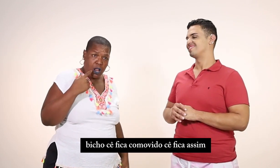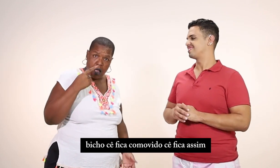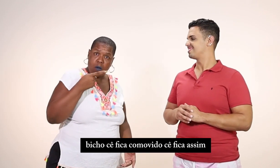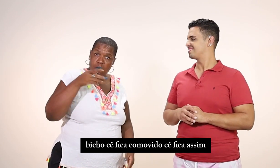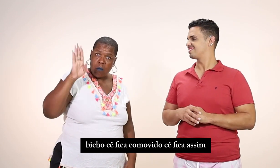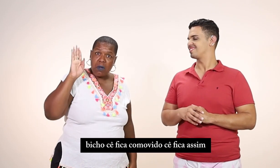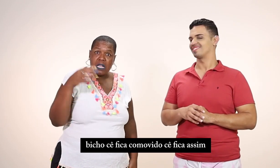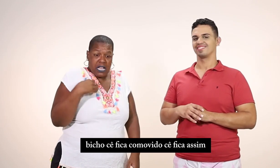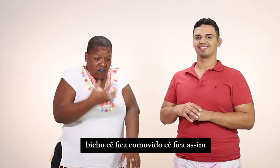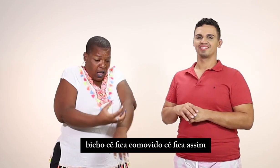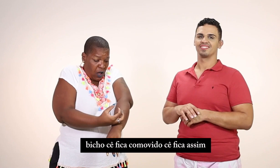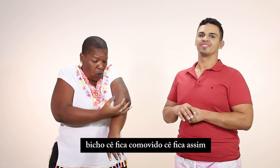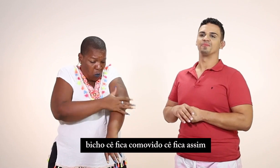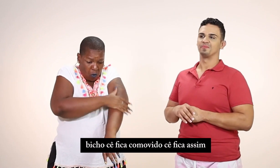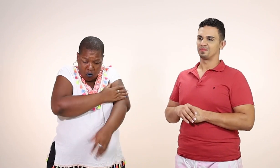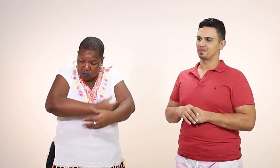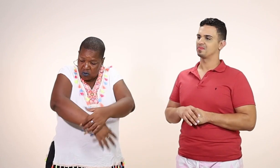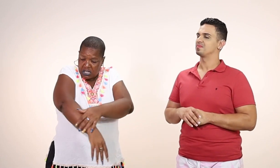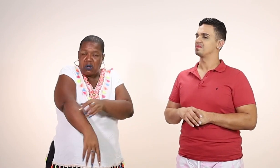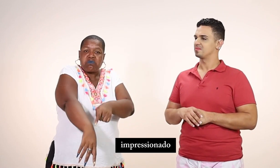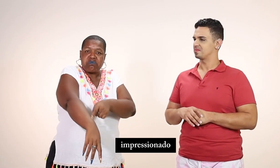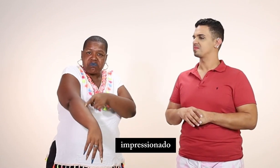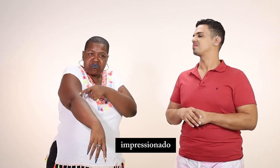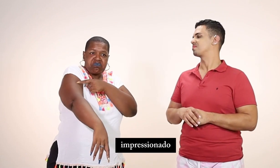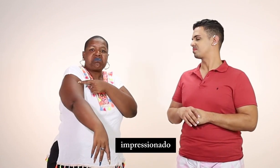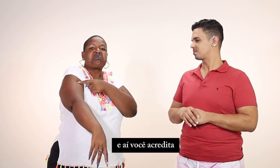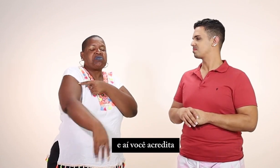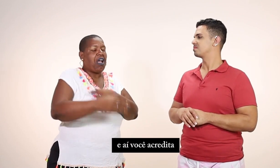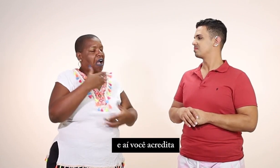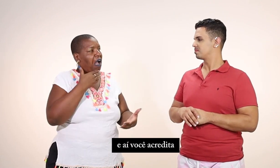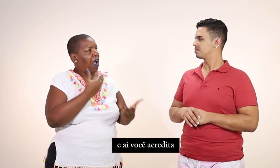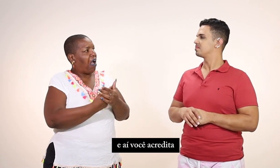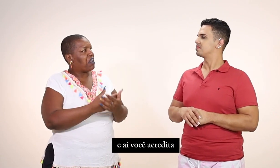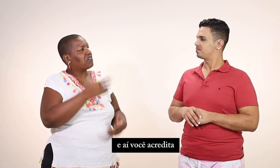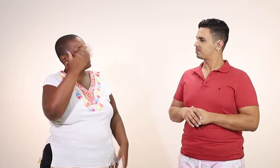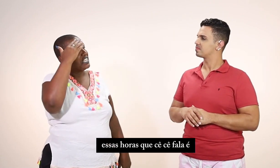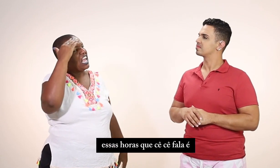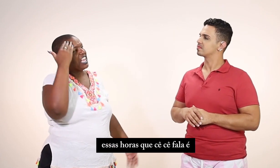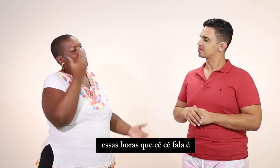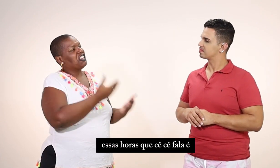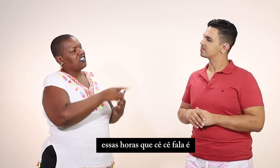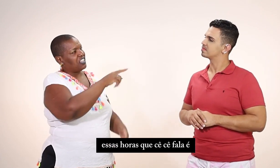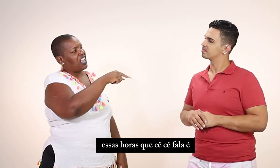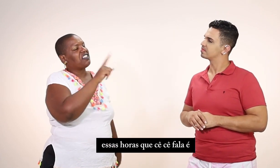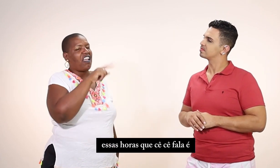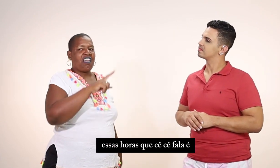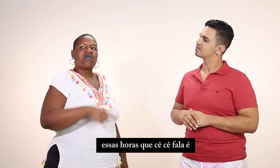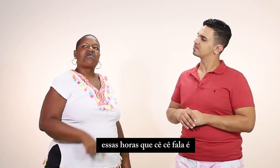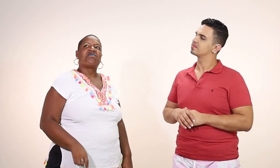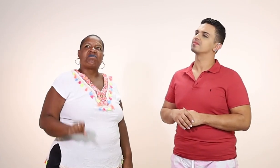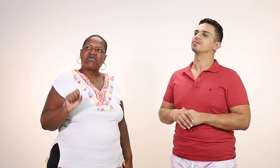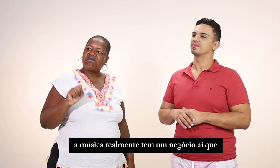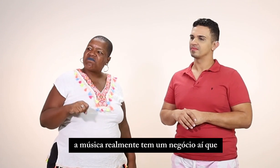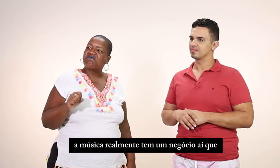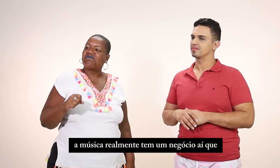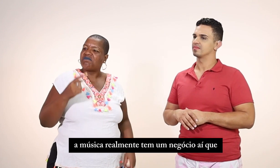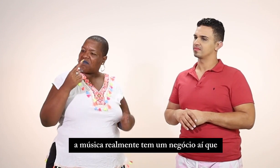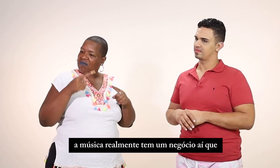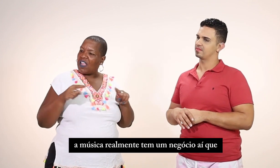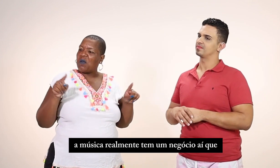fica comovido, você fica assim impressionado, e aí você acredita, né? Essas horas que você fala, a música realmente